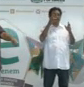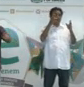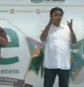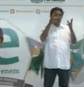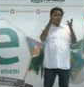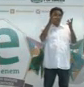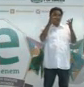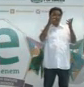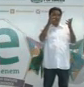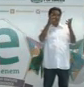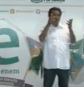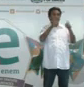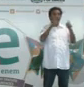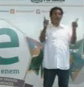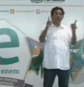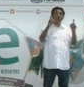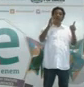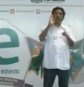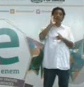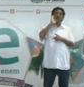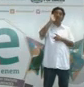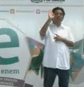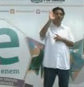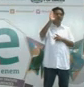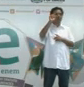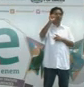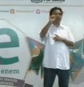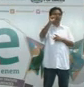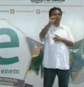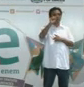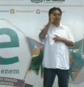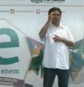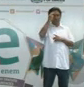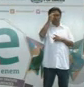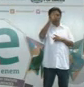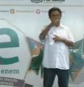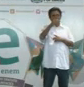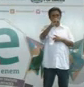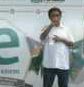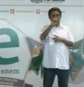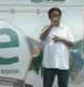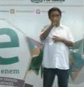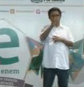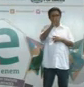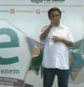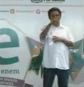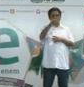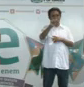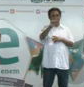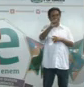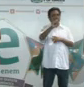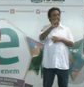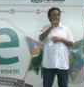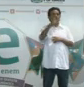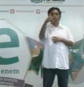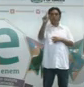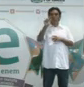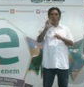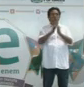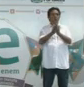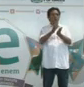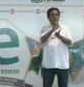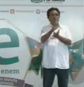frase. Mas a principal obra dele não é Memórias Póstumas, é Dom Casmurro, que é esse grande livro de